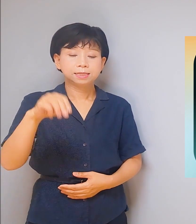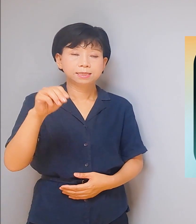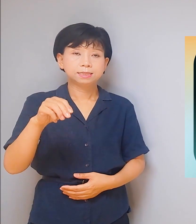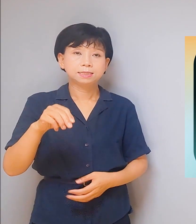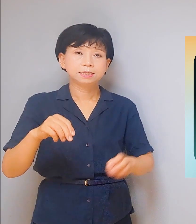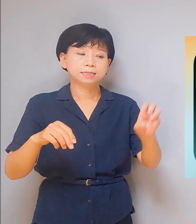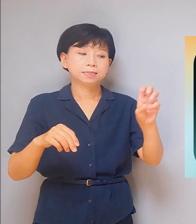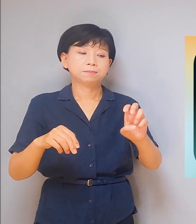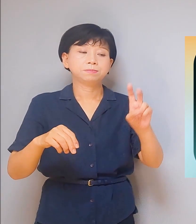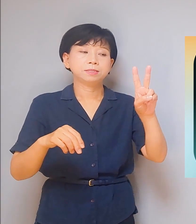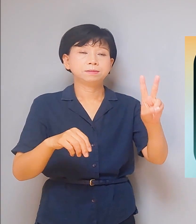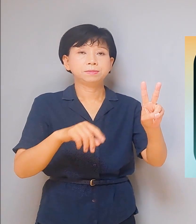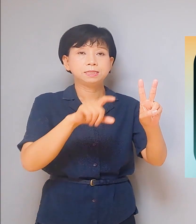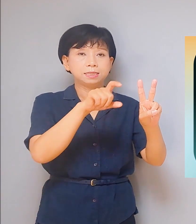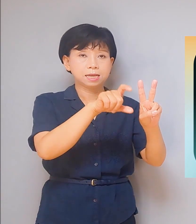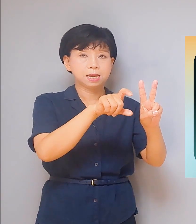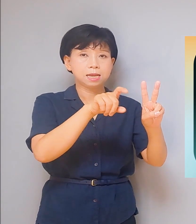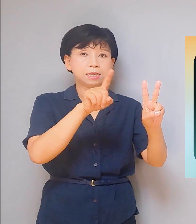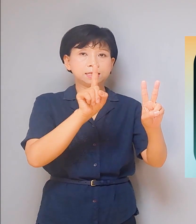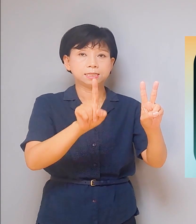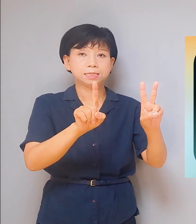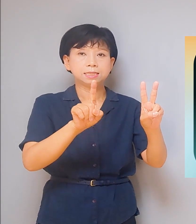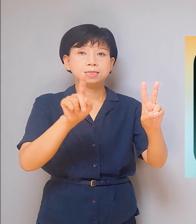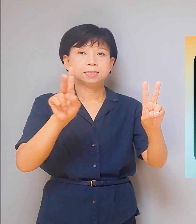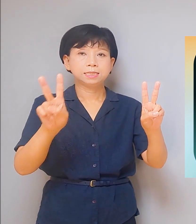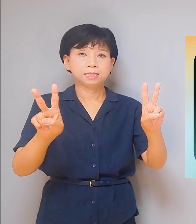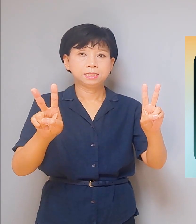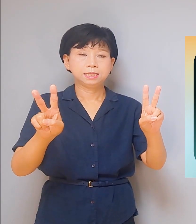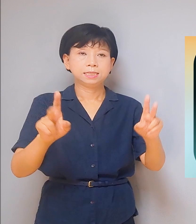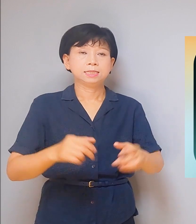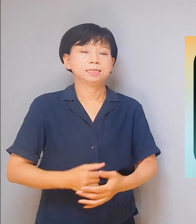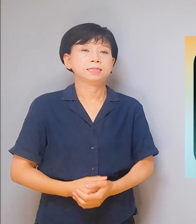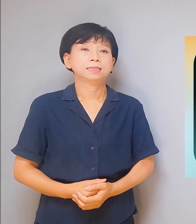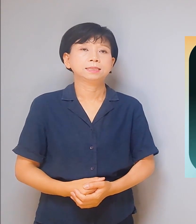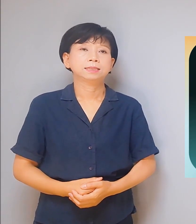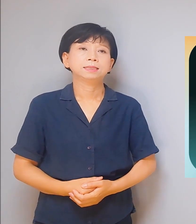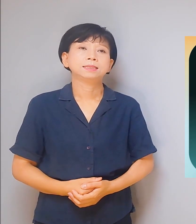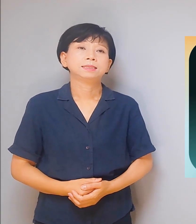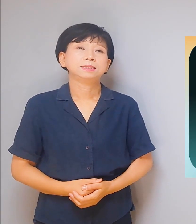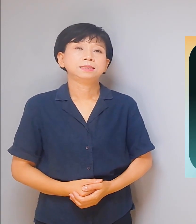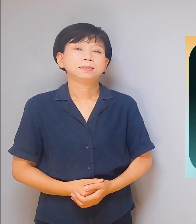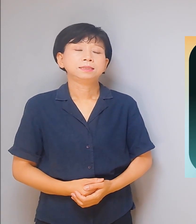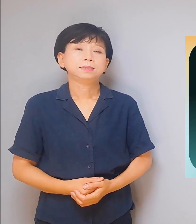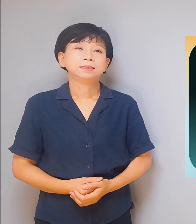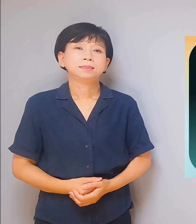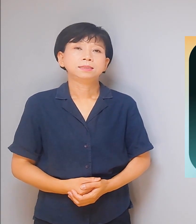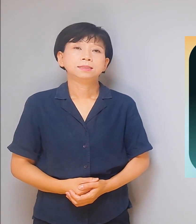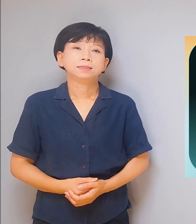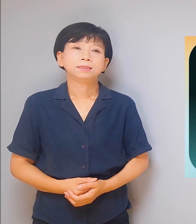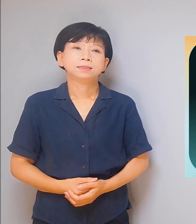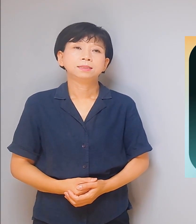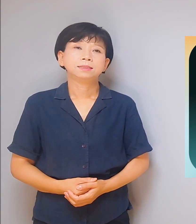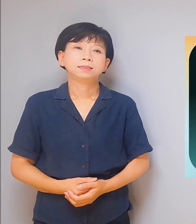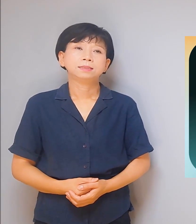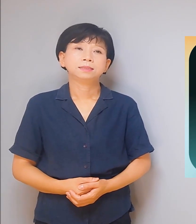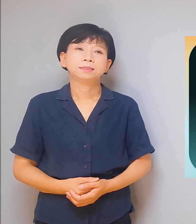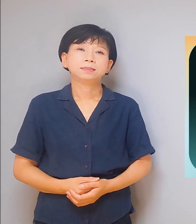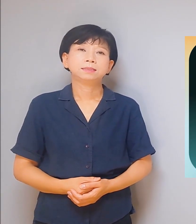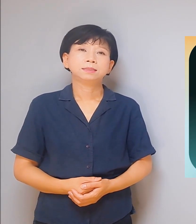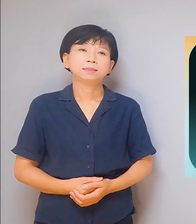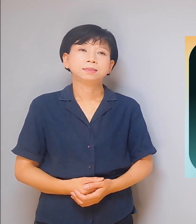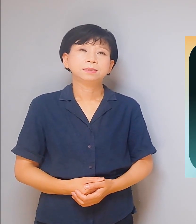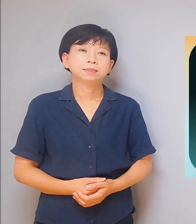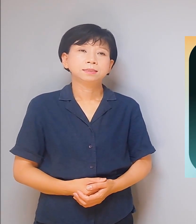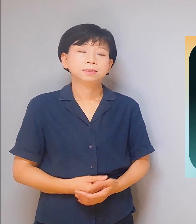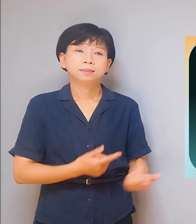은혜 받으실 하나님의 말씀 창세기 32장 1절 2절 말씀 같이